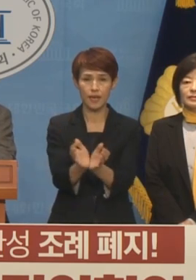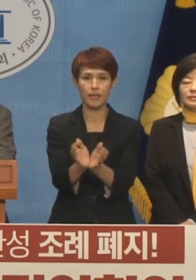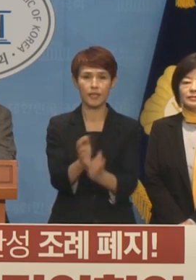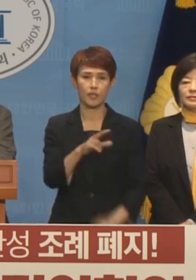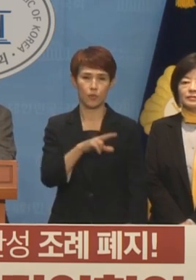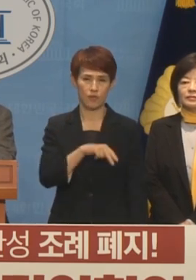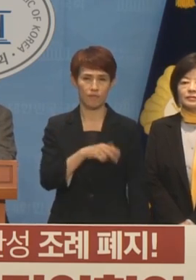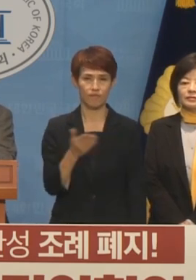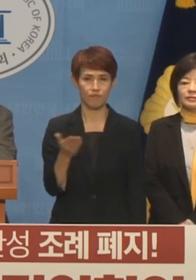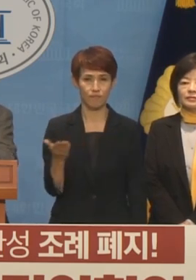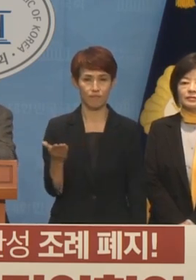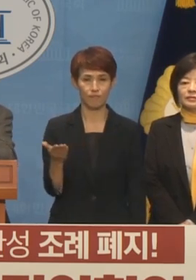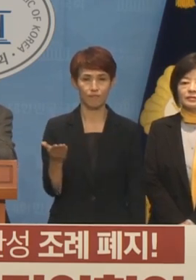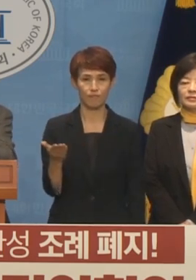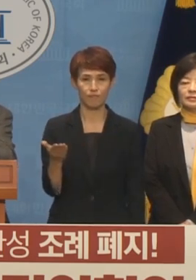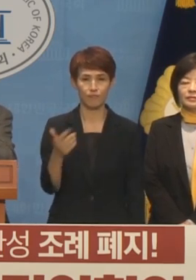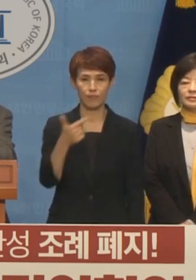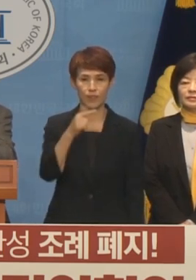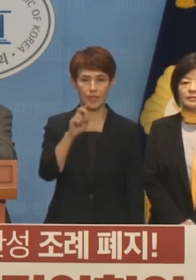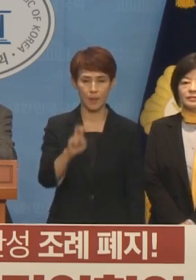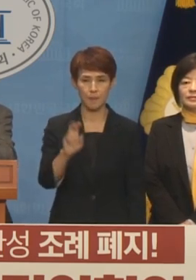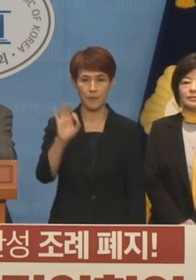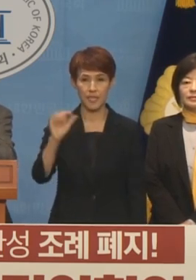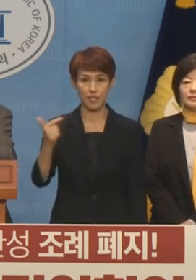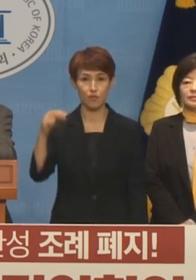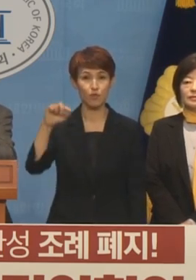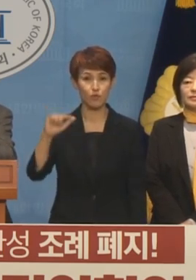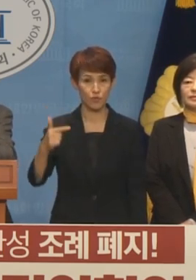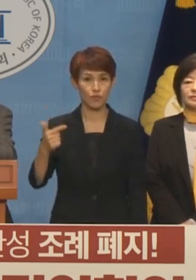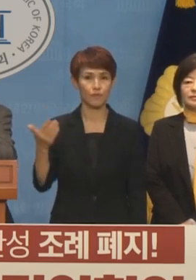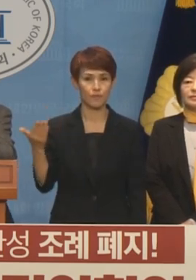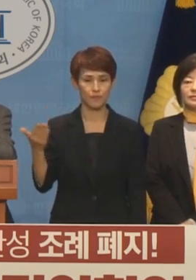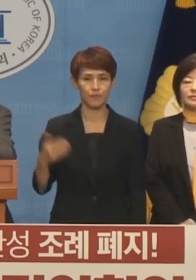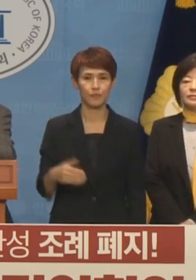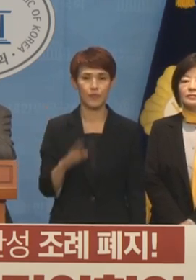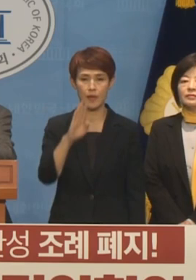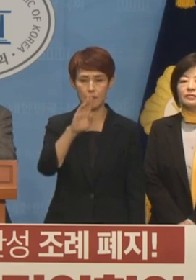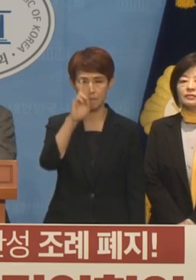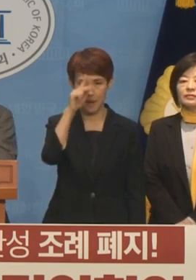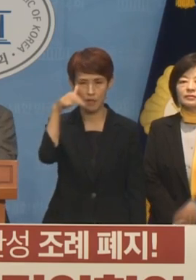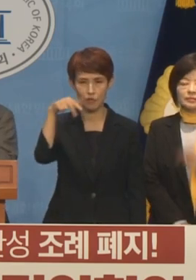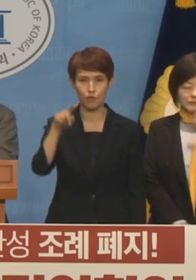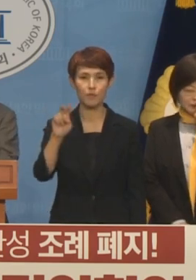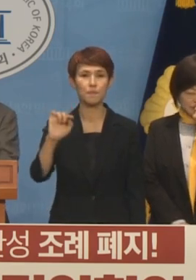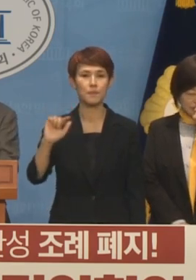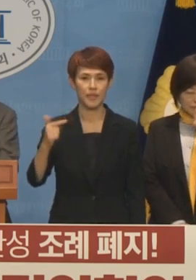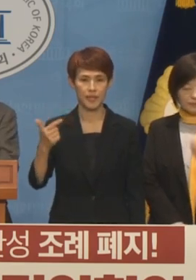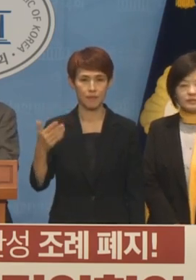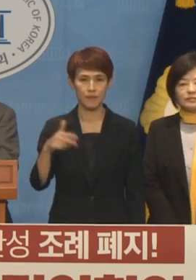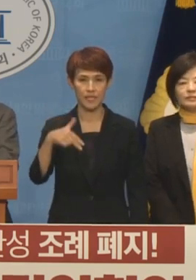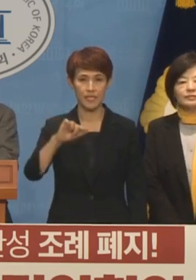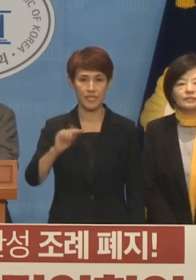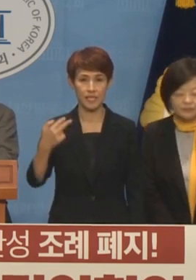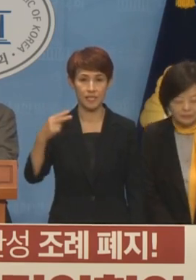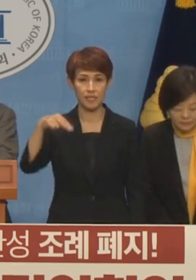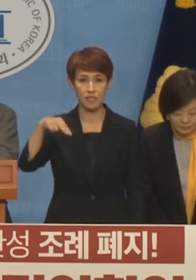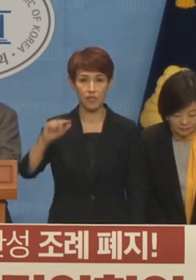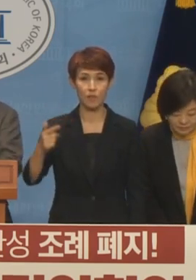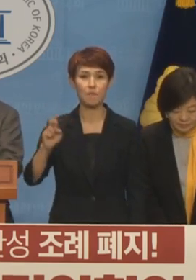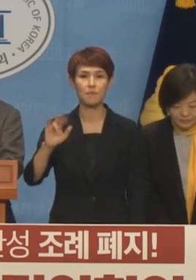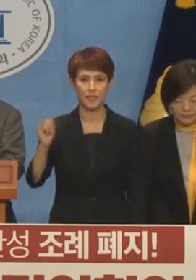의원님들입니다. 먼저 우리 남인순 국회의원님 오셨습니다. 박주민 국회의원님 오셨습니다. 진선미 국회의원님